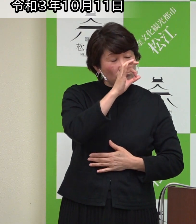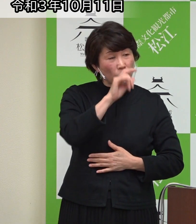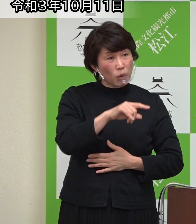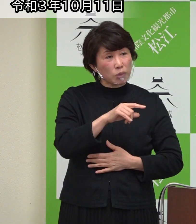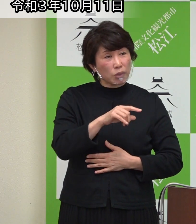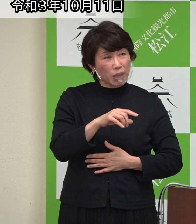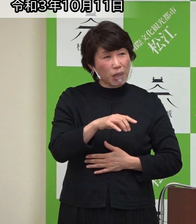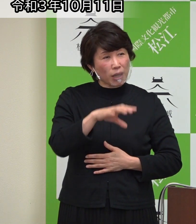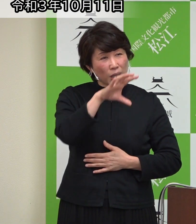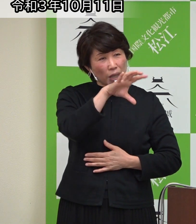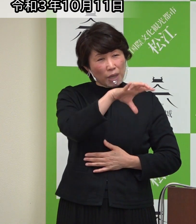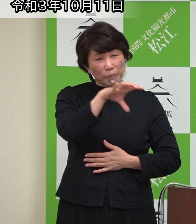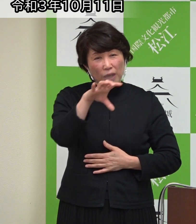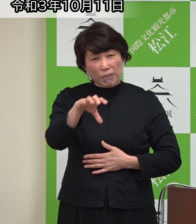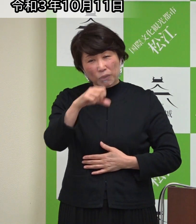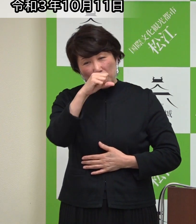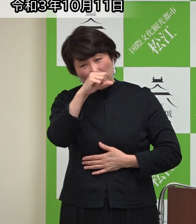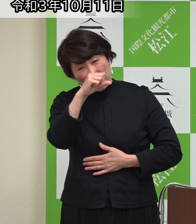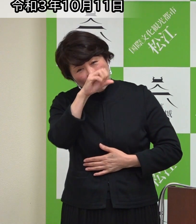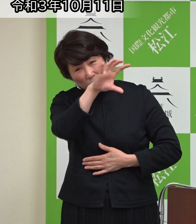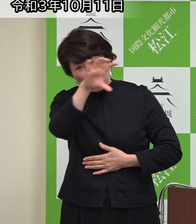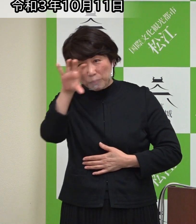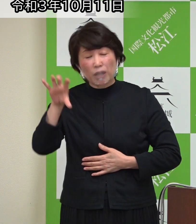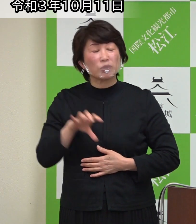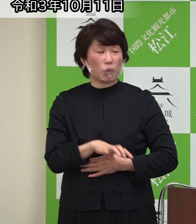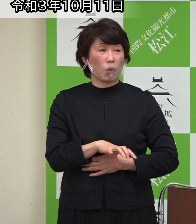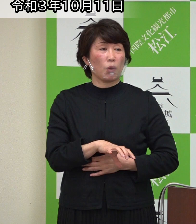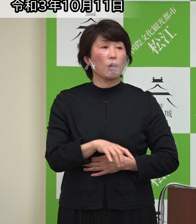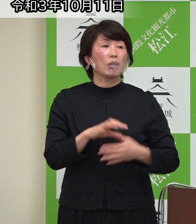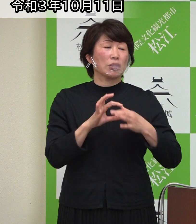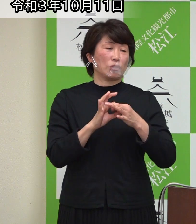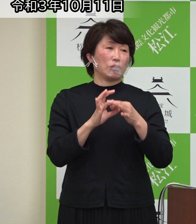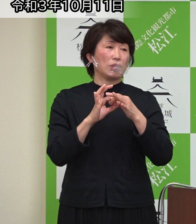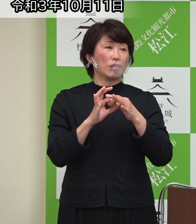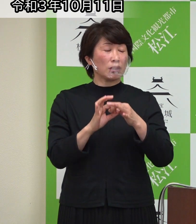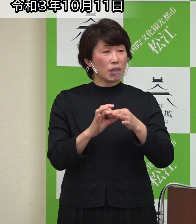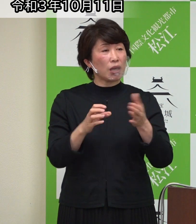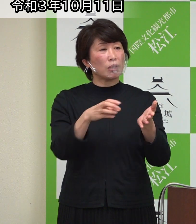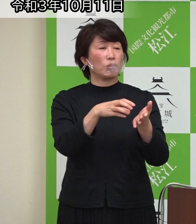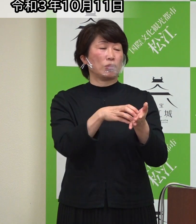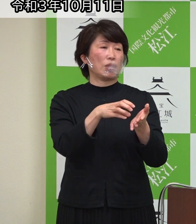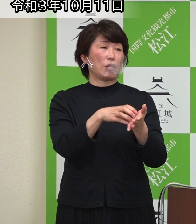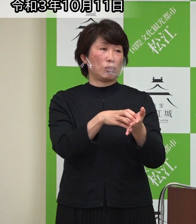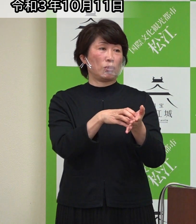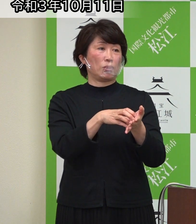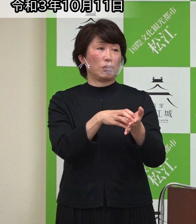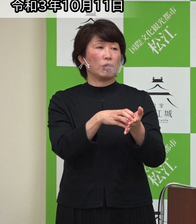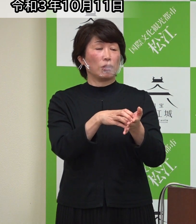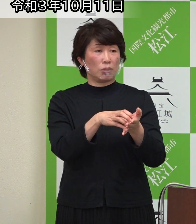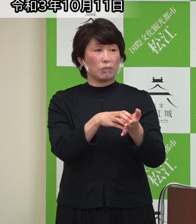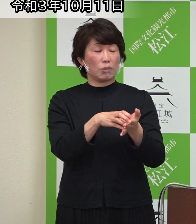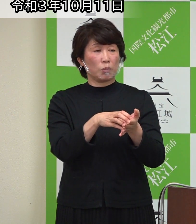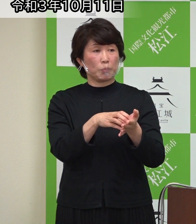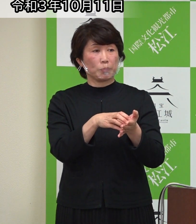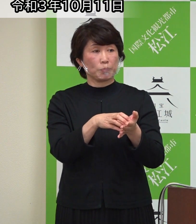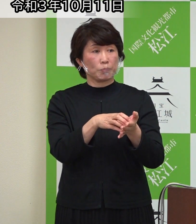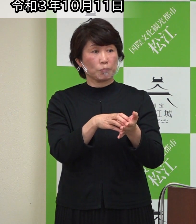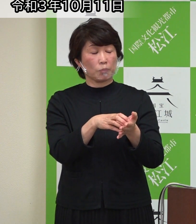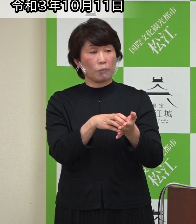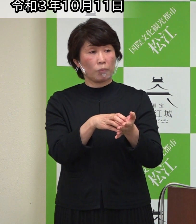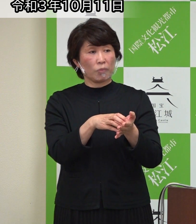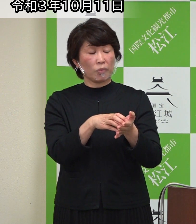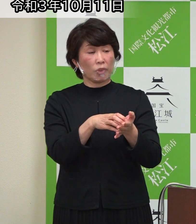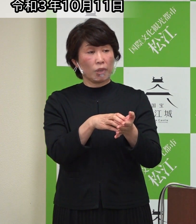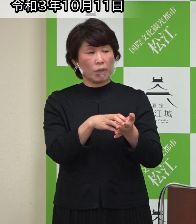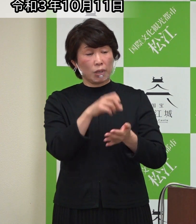なものが増えてしまうと思うんですね。で実際にその今 Twitter で確認をしてたんですけど、まあ、島根